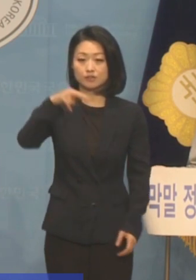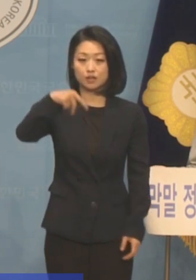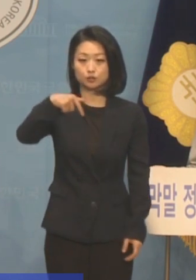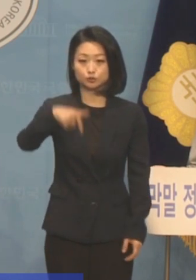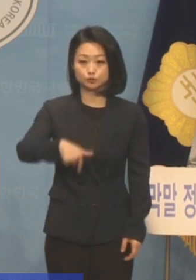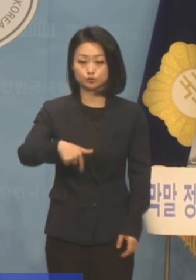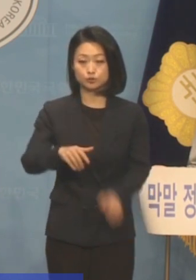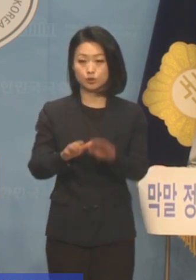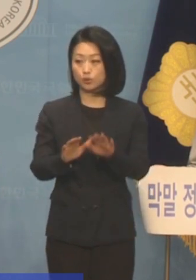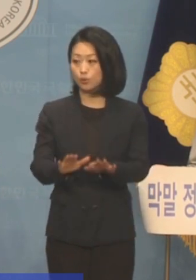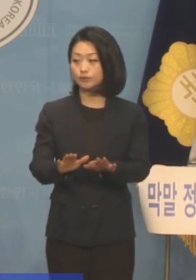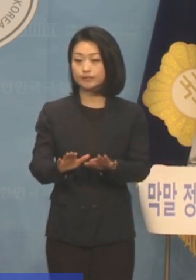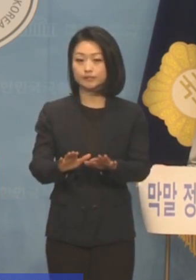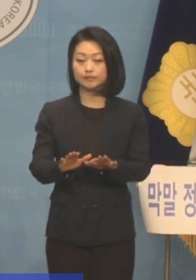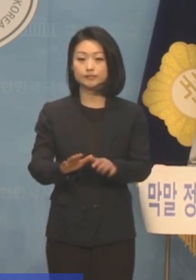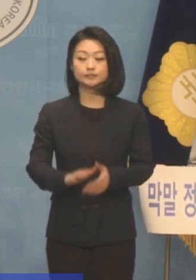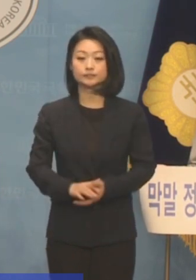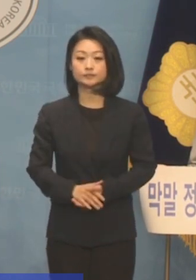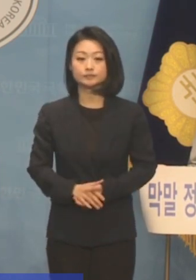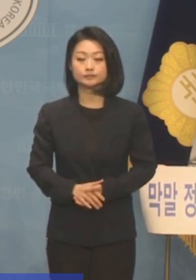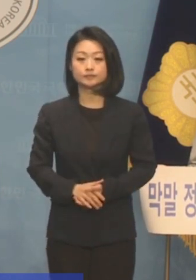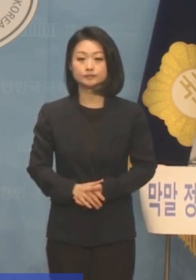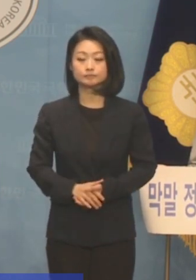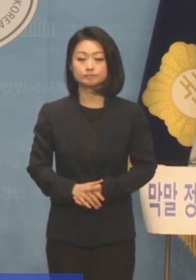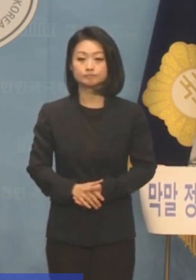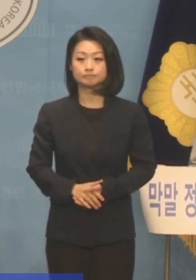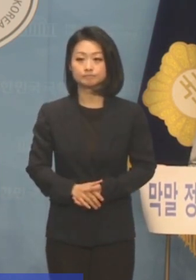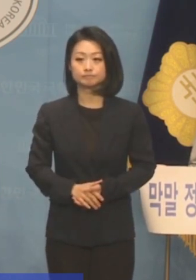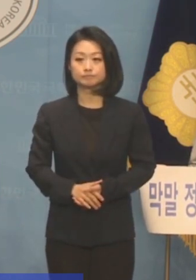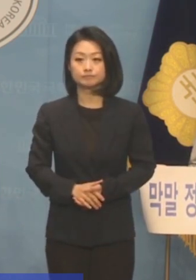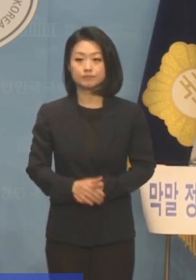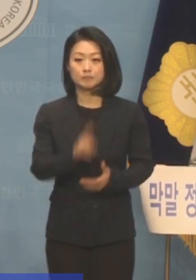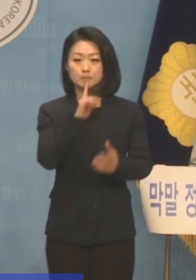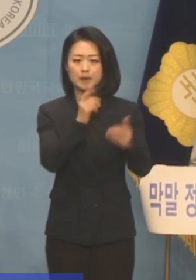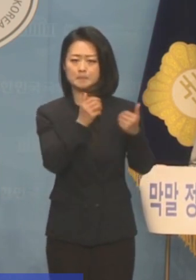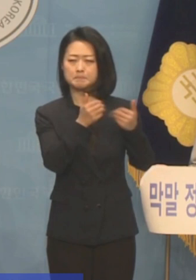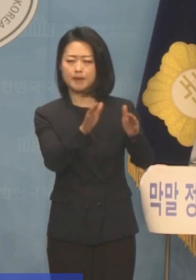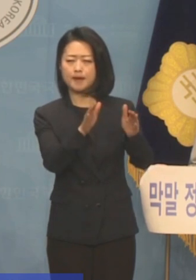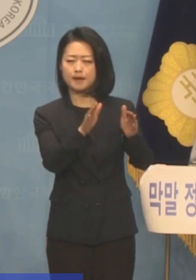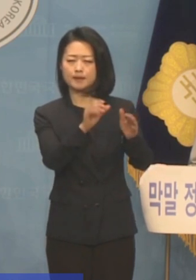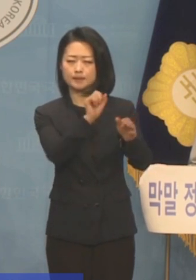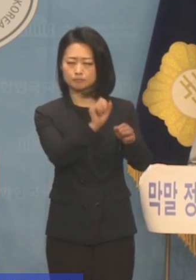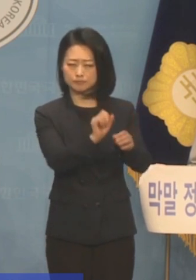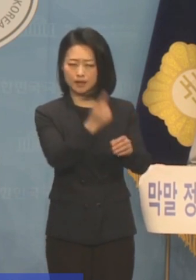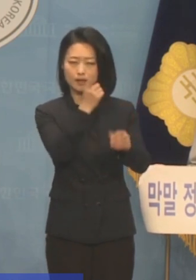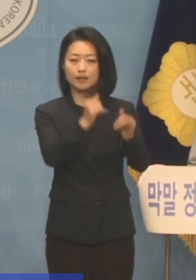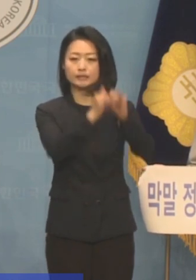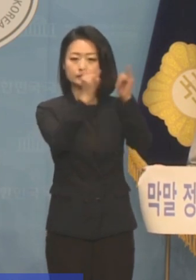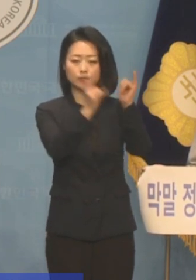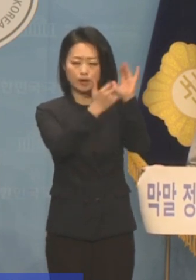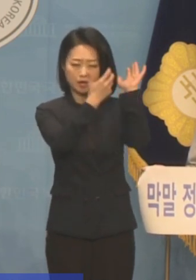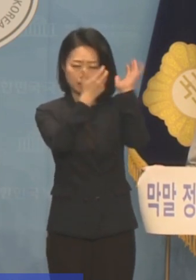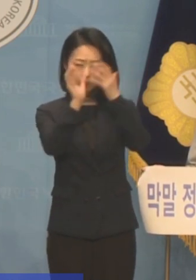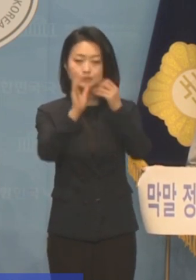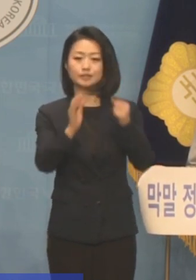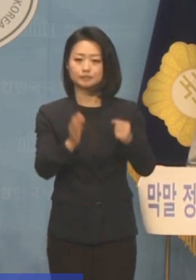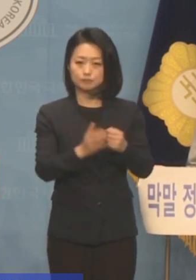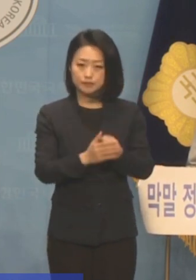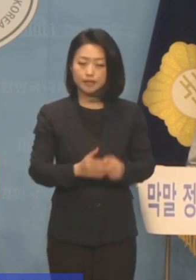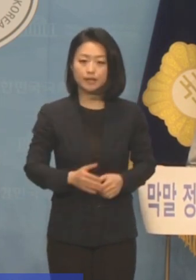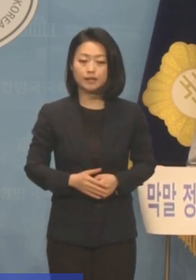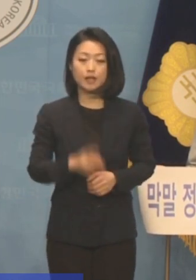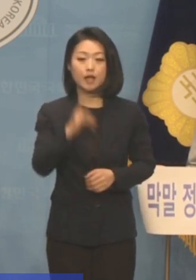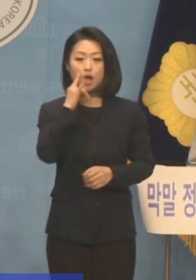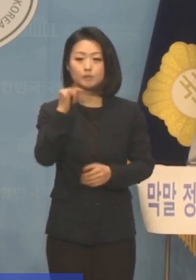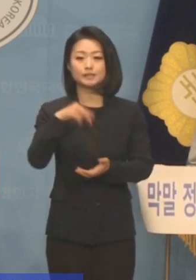오늘 저희들이 너무나 막말로 인해서 사회가 어 어수선하기 때문에